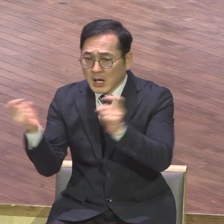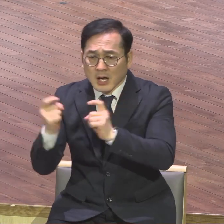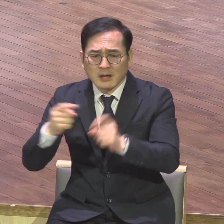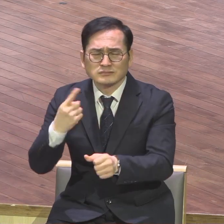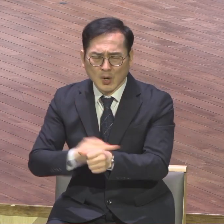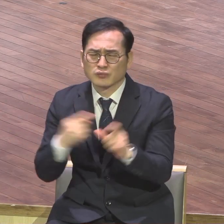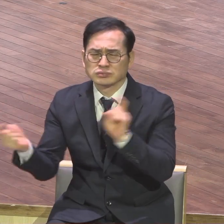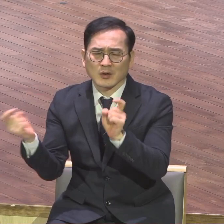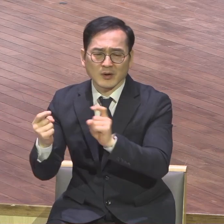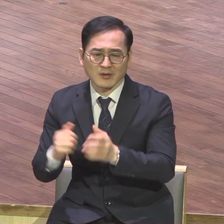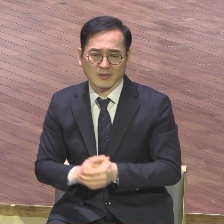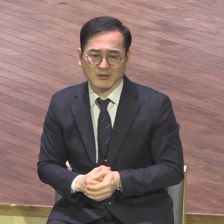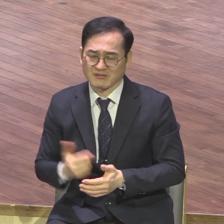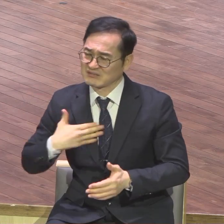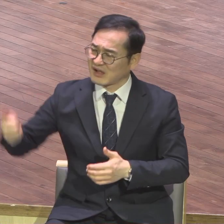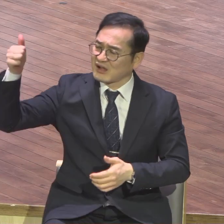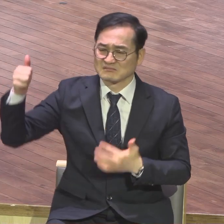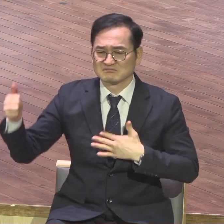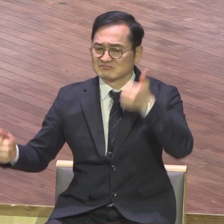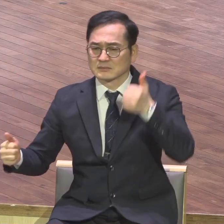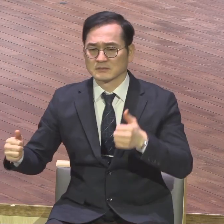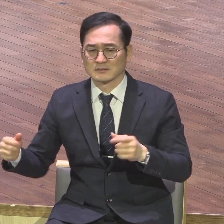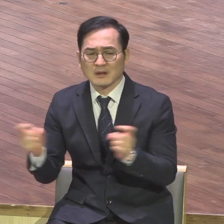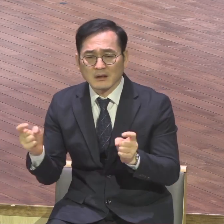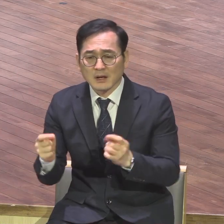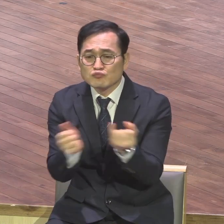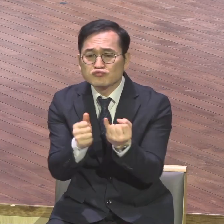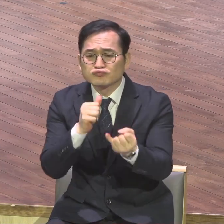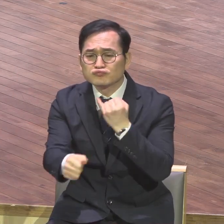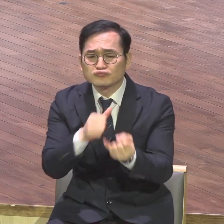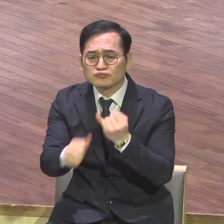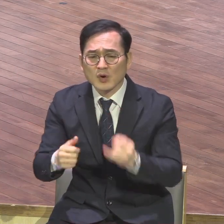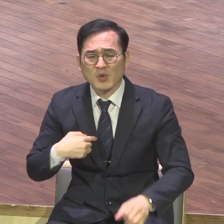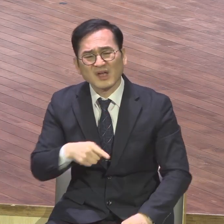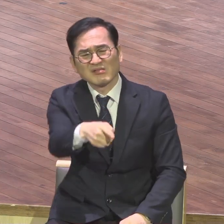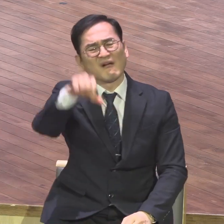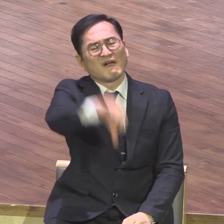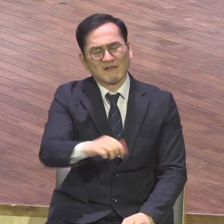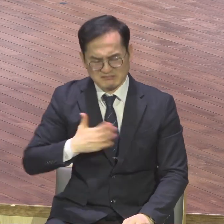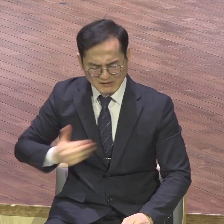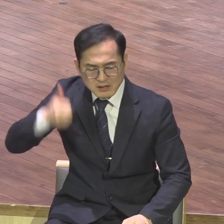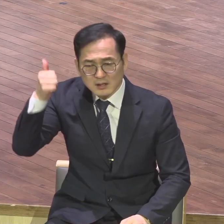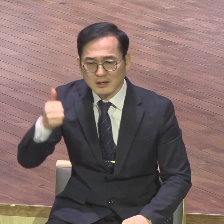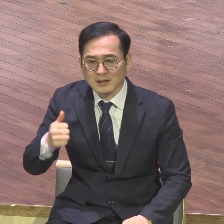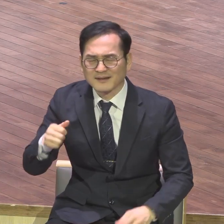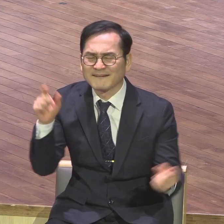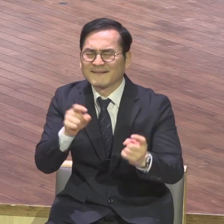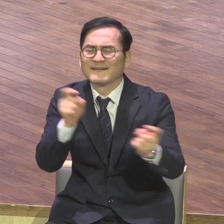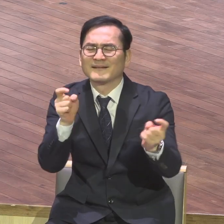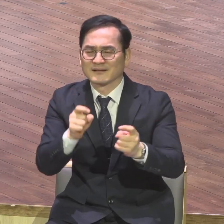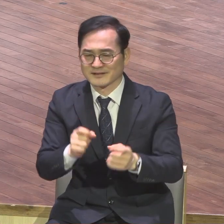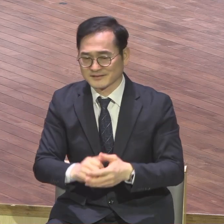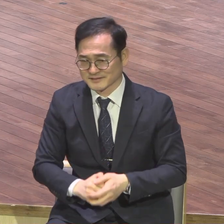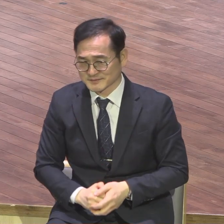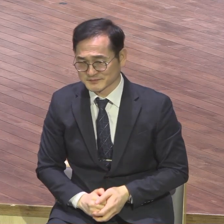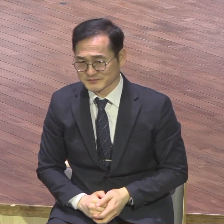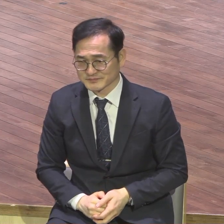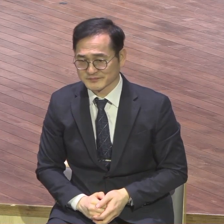받습니까? 서로를 드러내려고 하니까. 왜 교회가 원대서 안 됩니까? 자기를 드러내려고